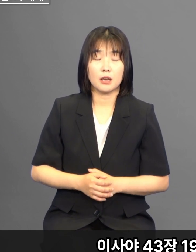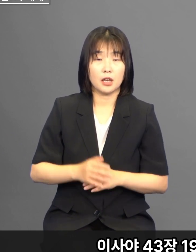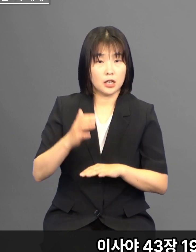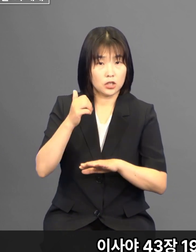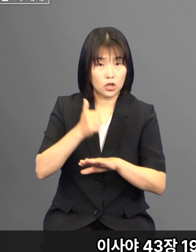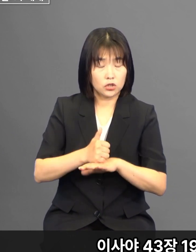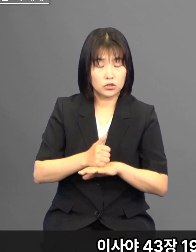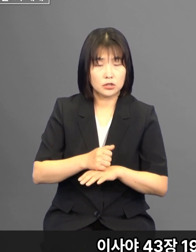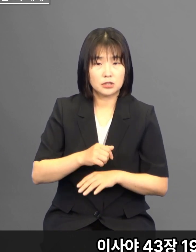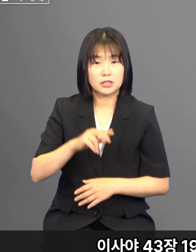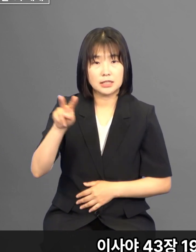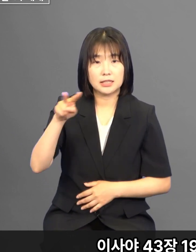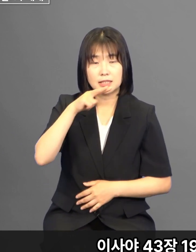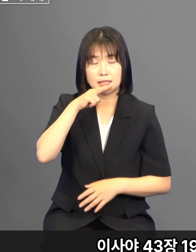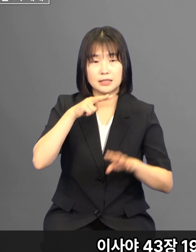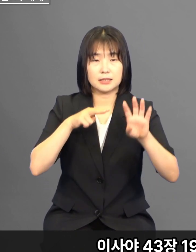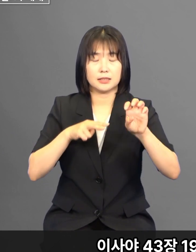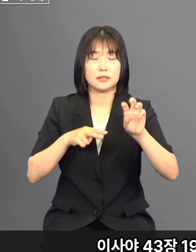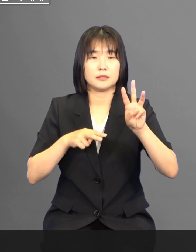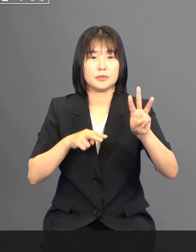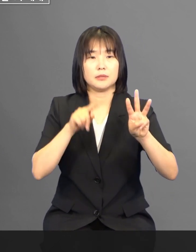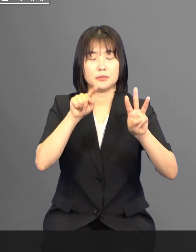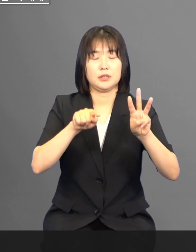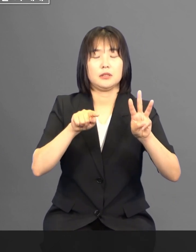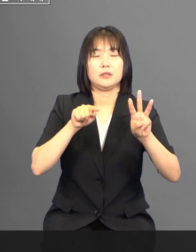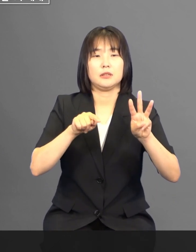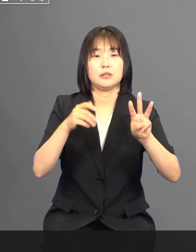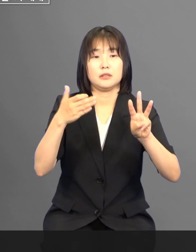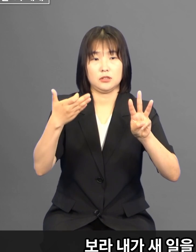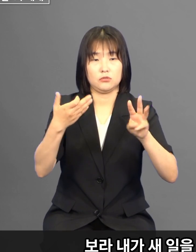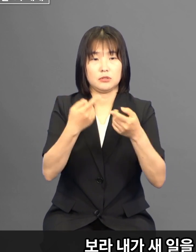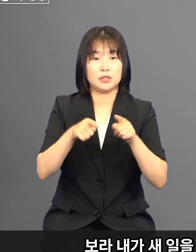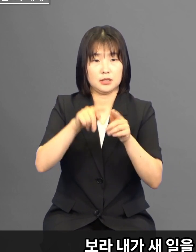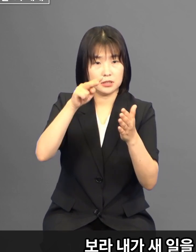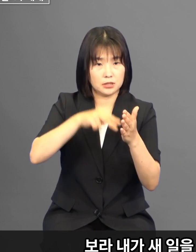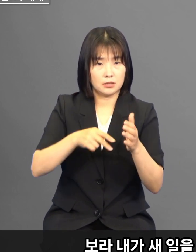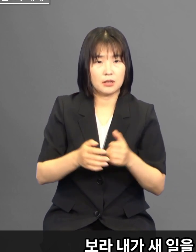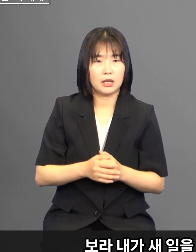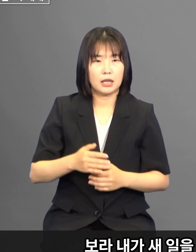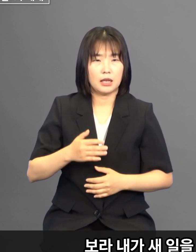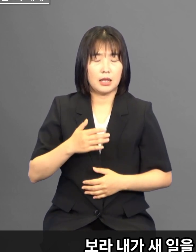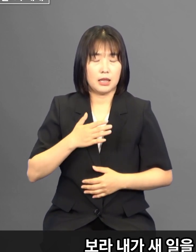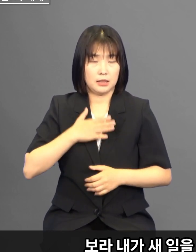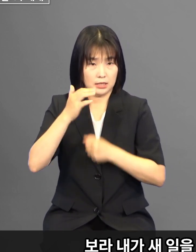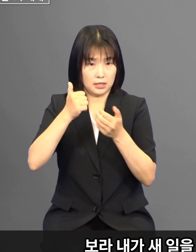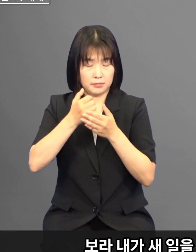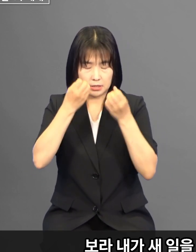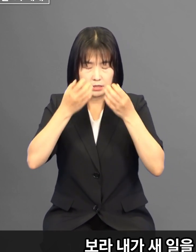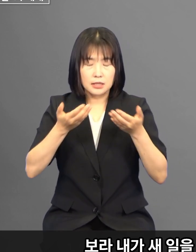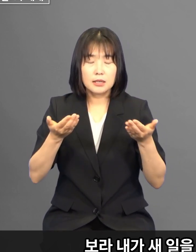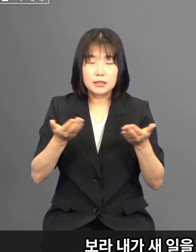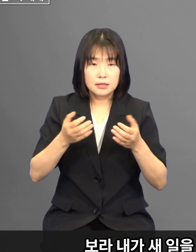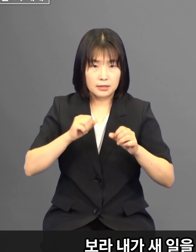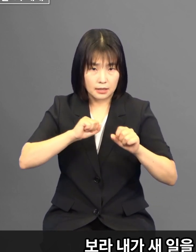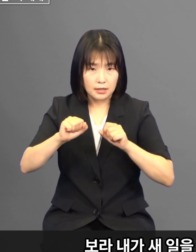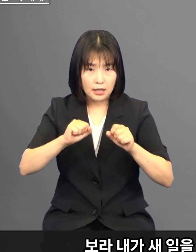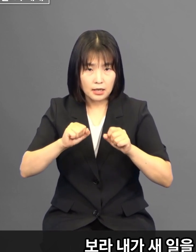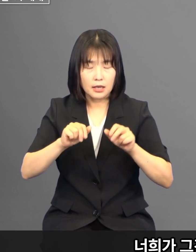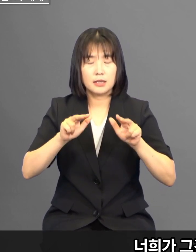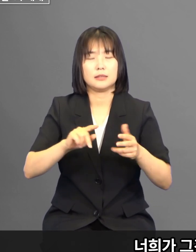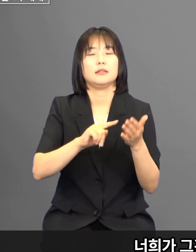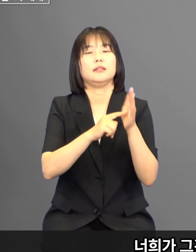이사야 43장 19절에 우리 함께 읽겠습니다. 시작. 보라, 내가 새 일을 행하리니 이제 나타낼